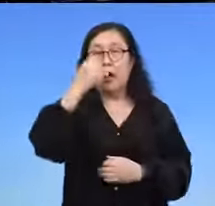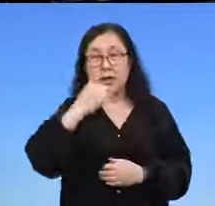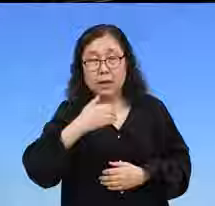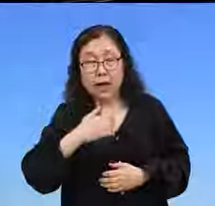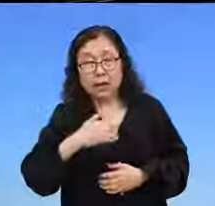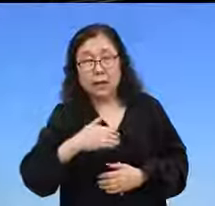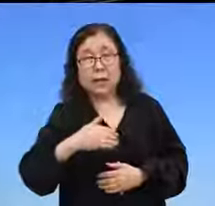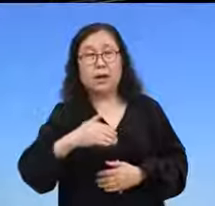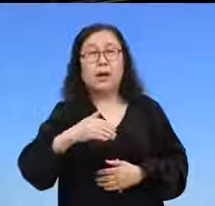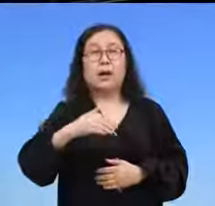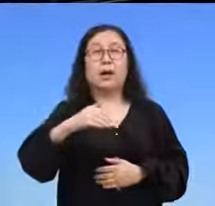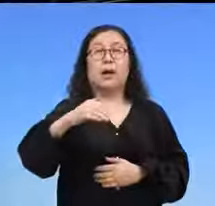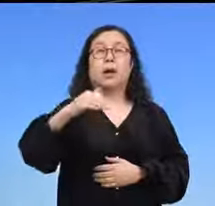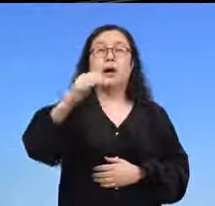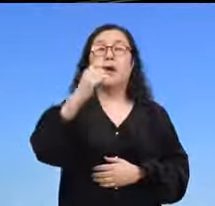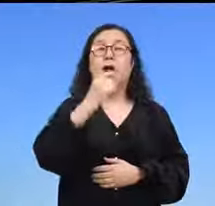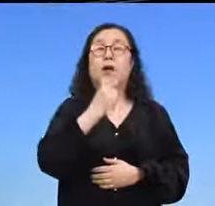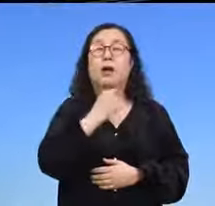달려가리라.